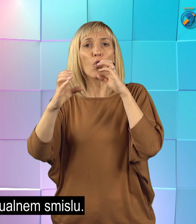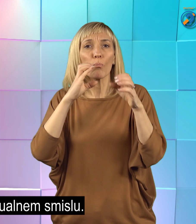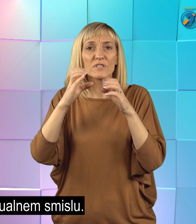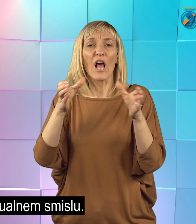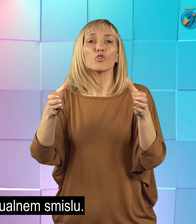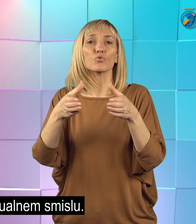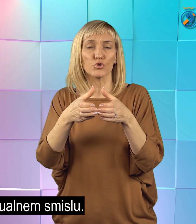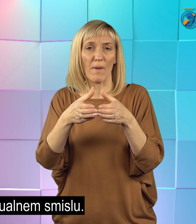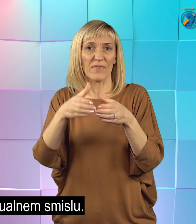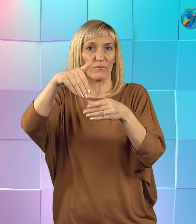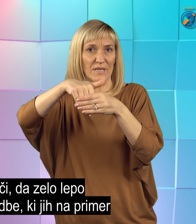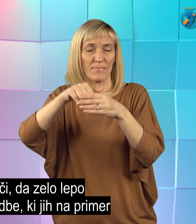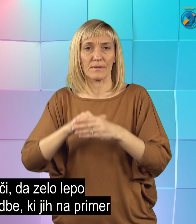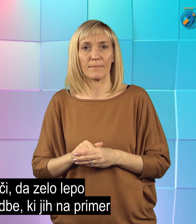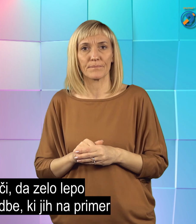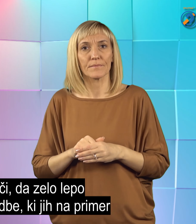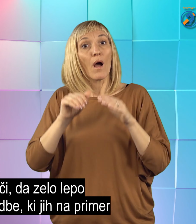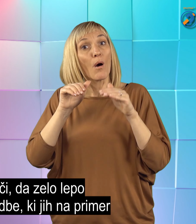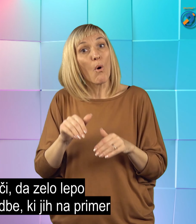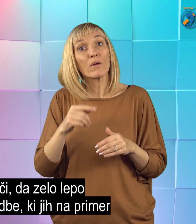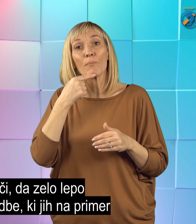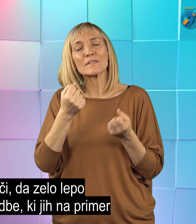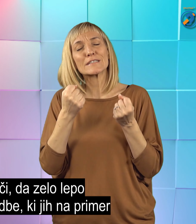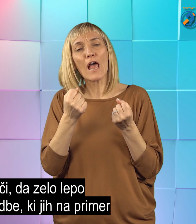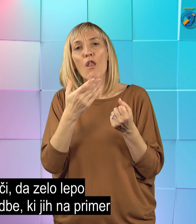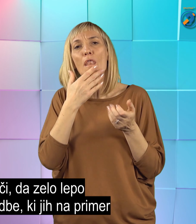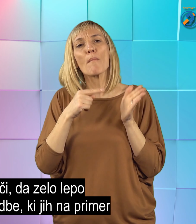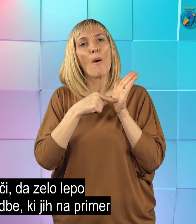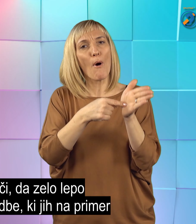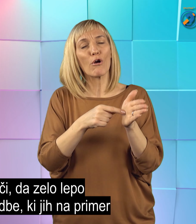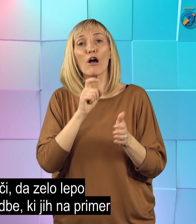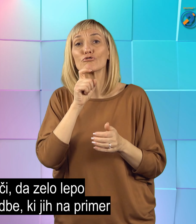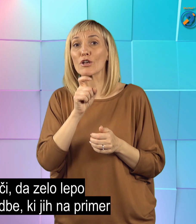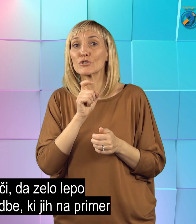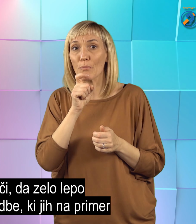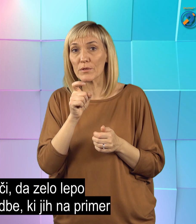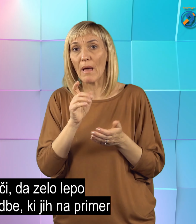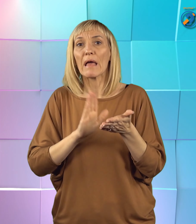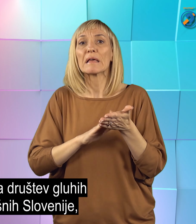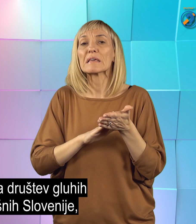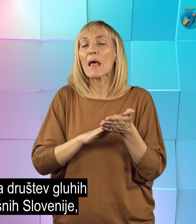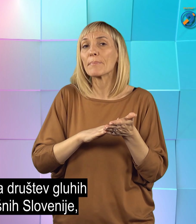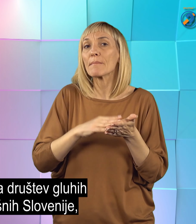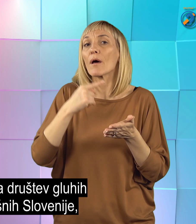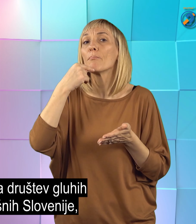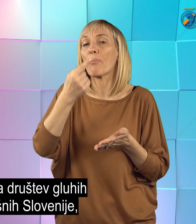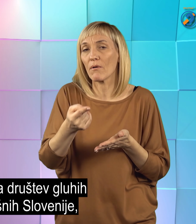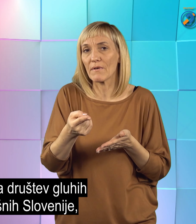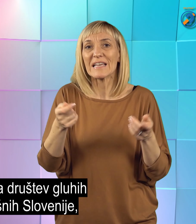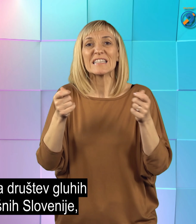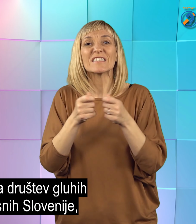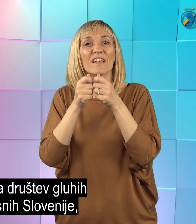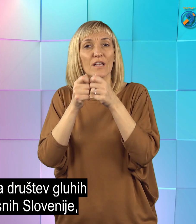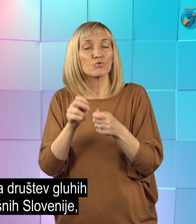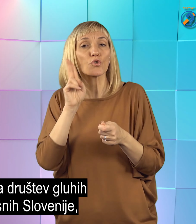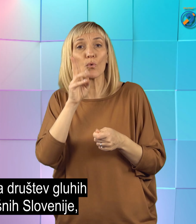smislu. Moram reči, da zelo lepo odmevajo zgodbe, ki jih naprimer niza Zveza društev gluhih in